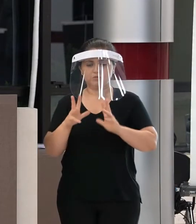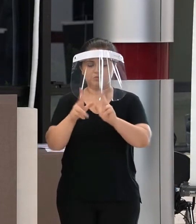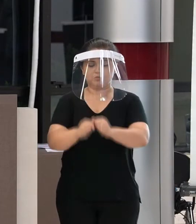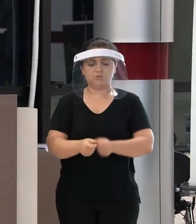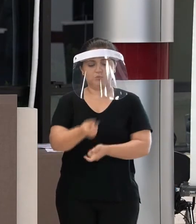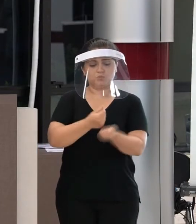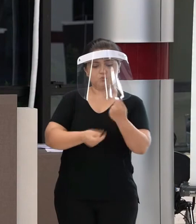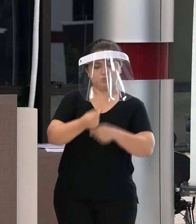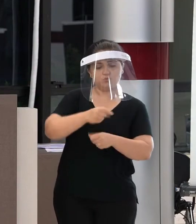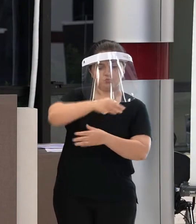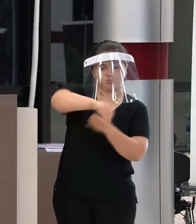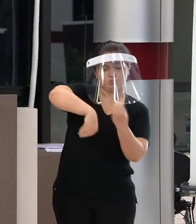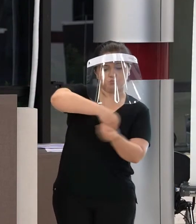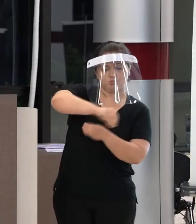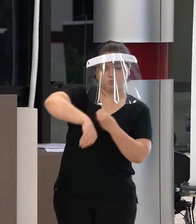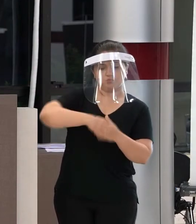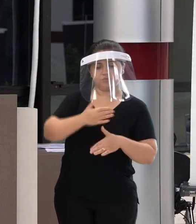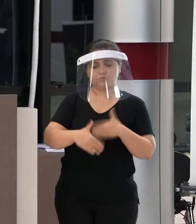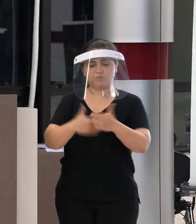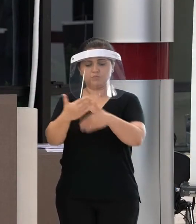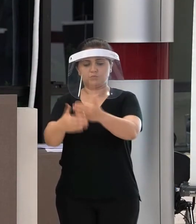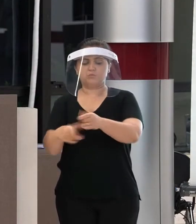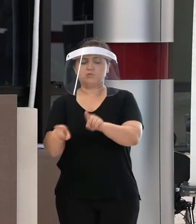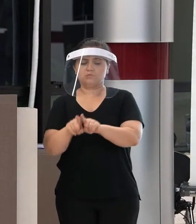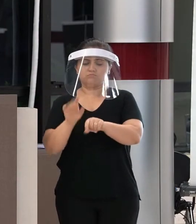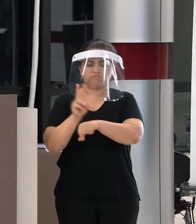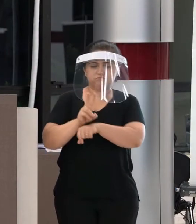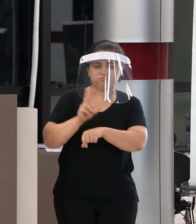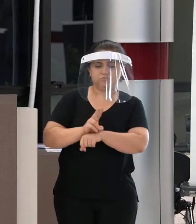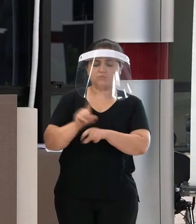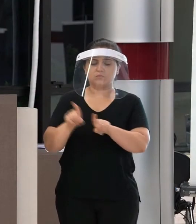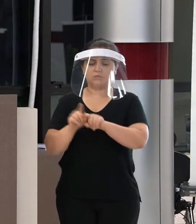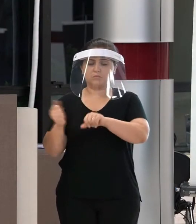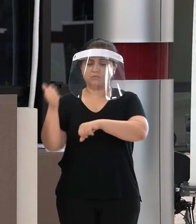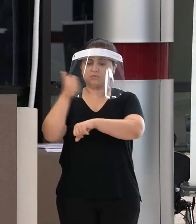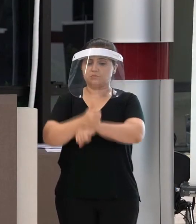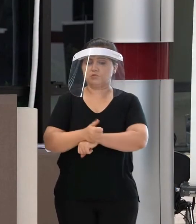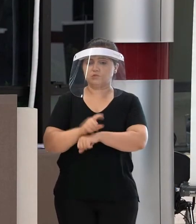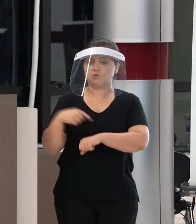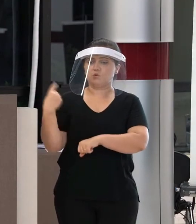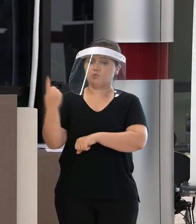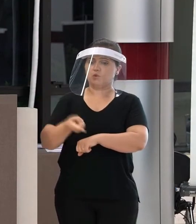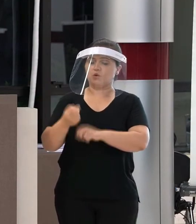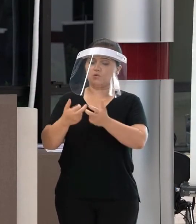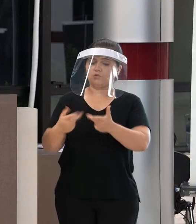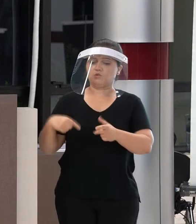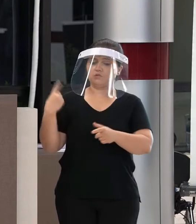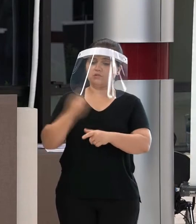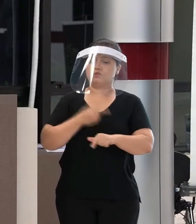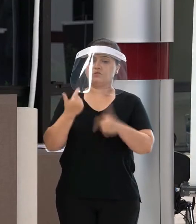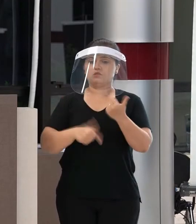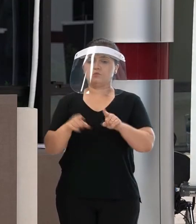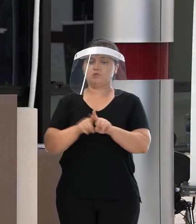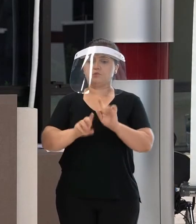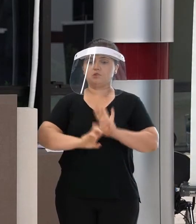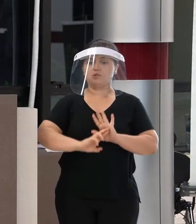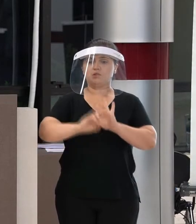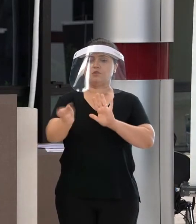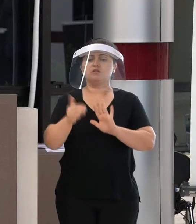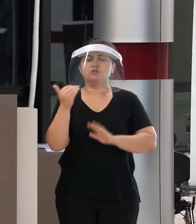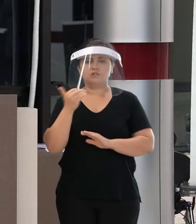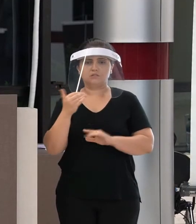custos envolvidos, tanto no processo, no reparo ou substituição, e outra coisa que nós estamos trabalhando muito hoje é a consequência da